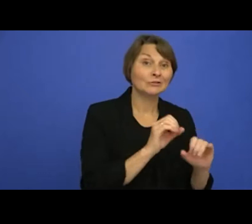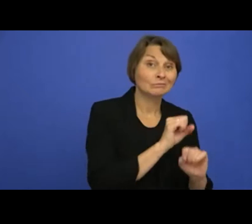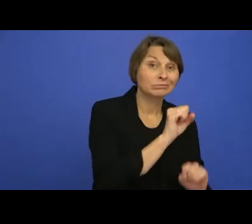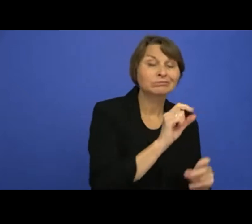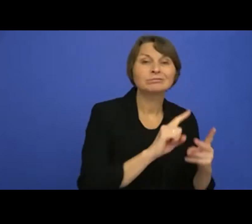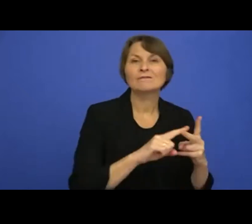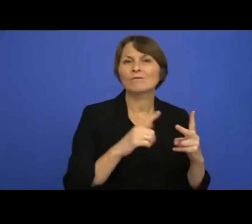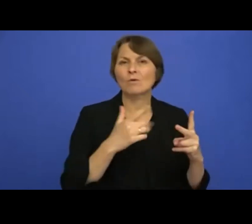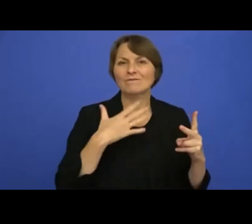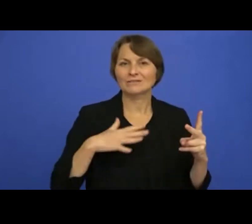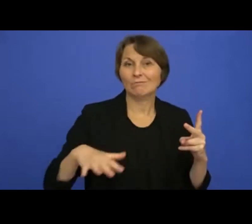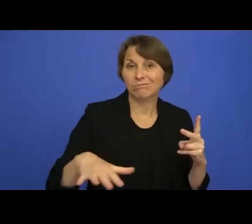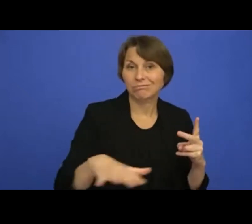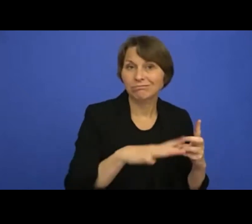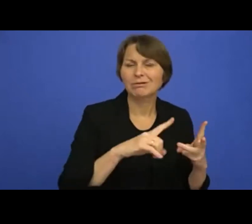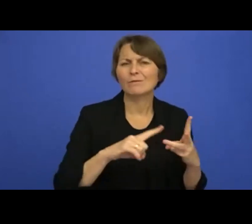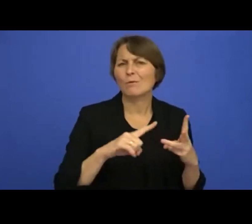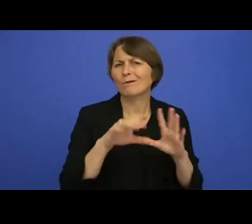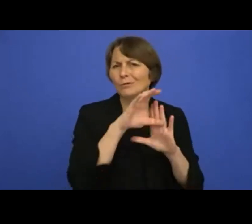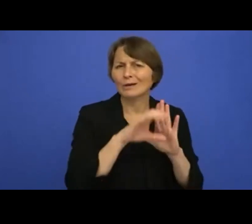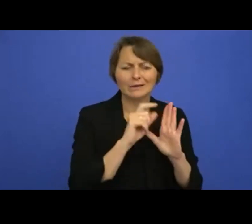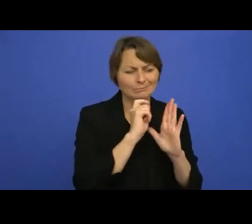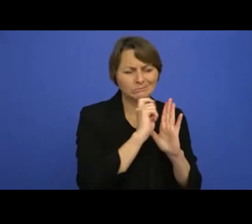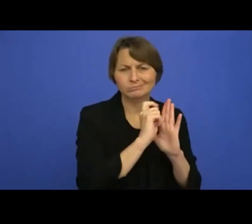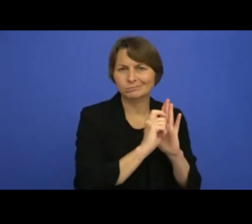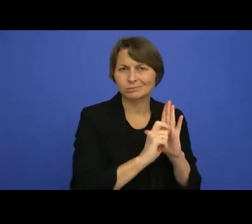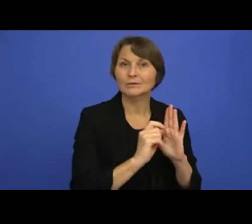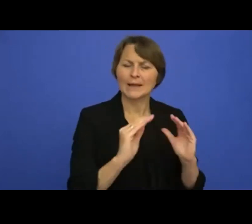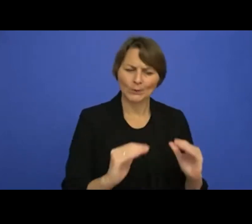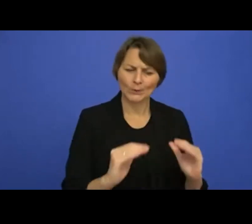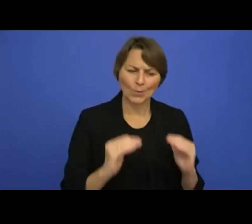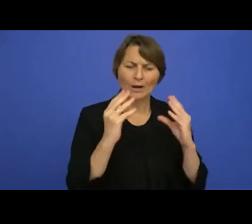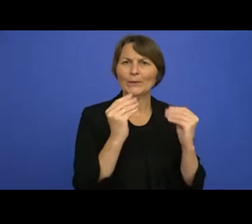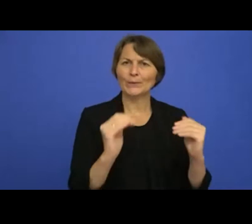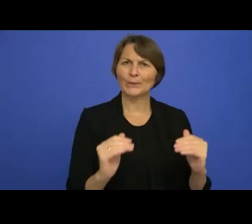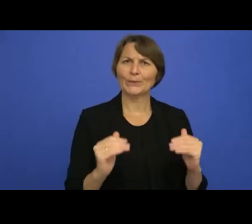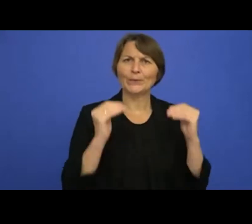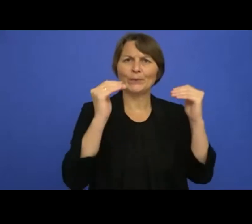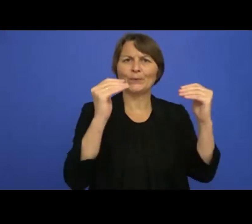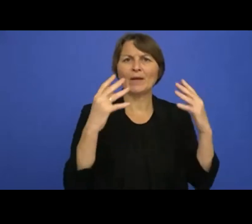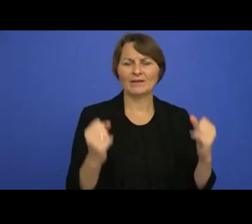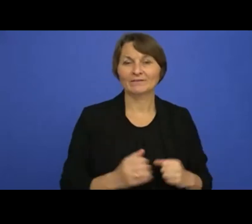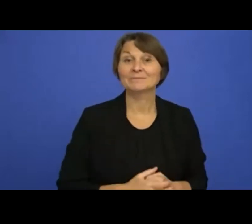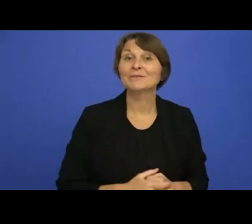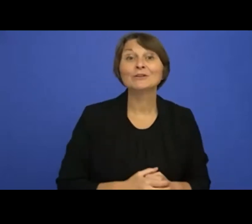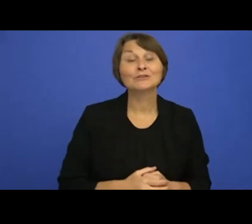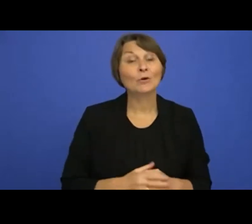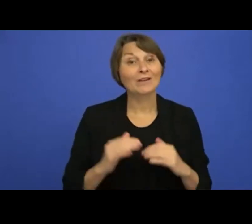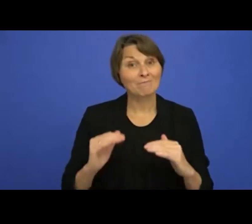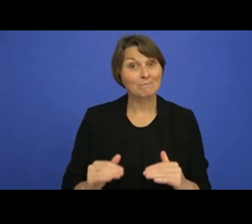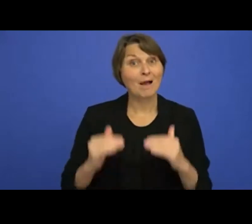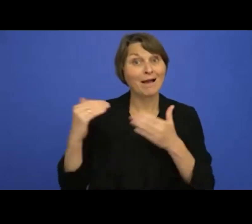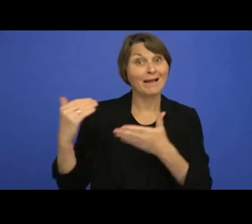enseignants, environnement d'enseignement, etc. Mais il faut ensuite que ces normes soient